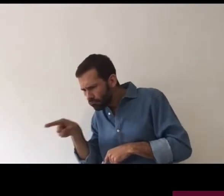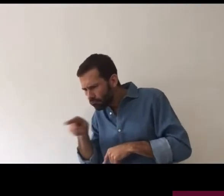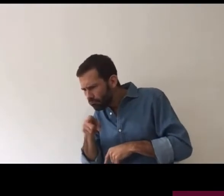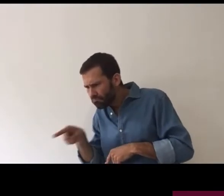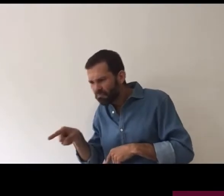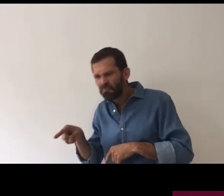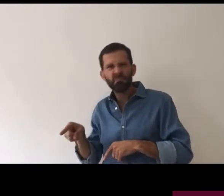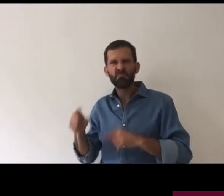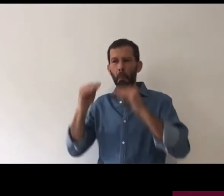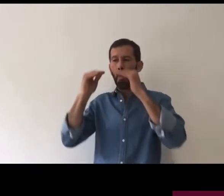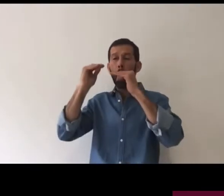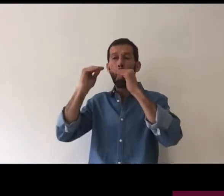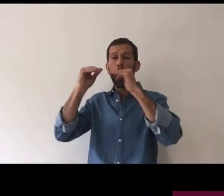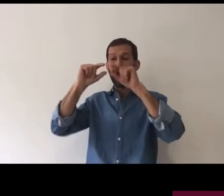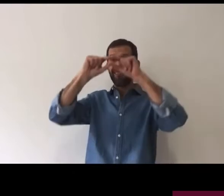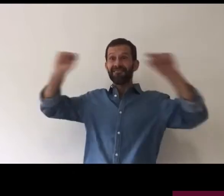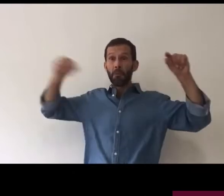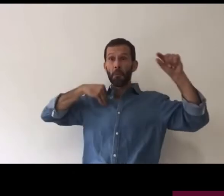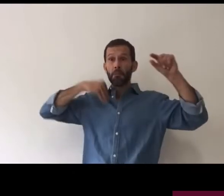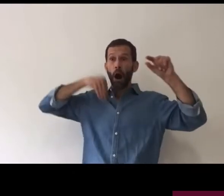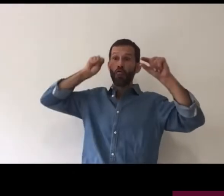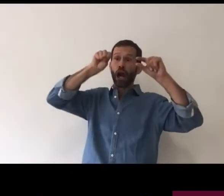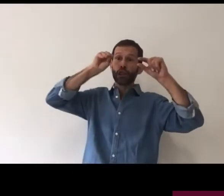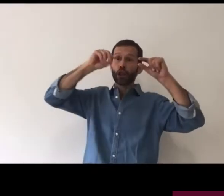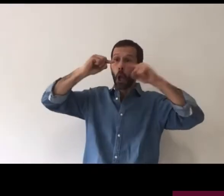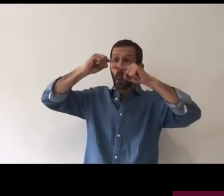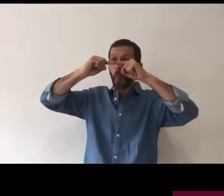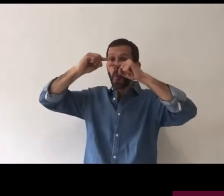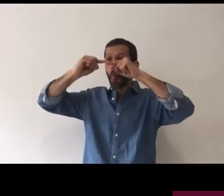Si analizamos otros elementos,